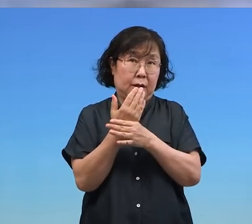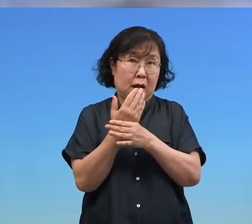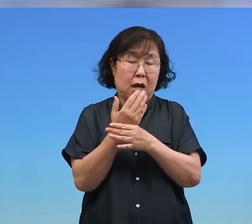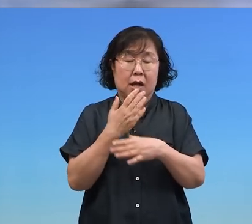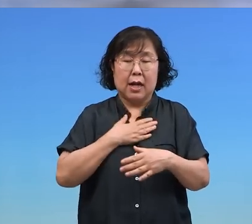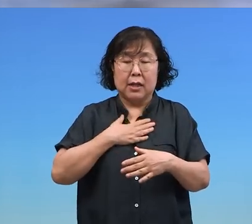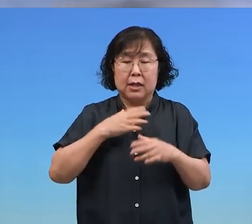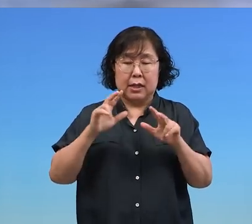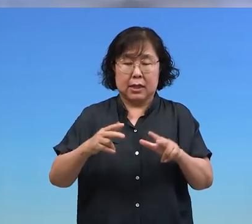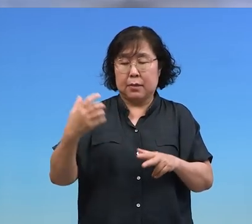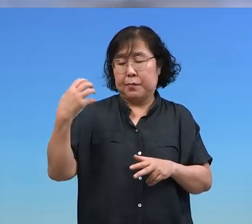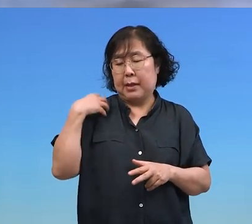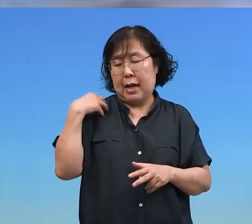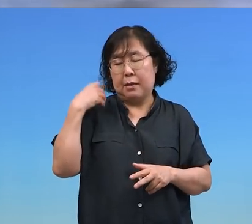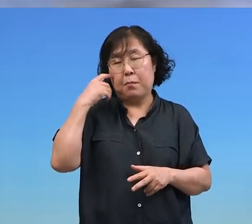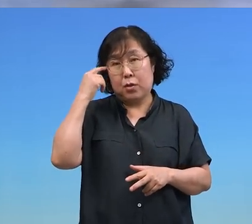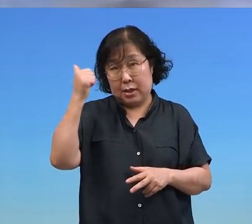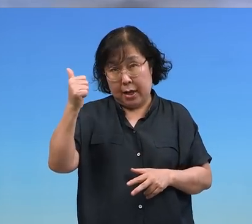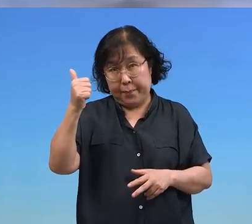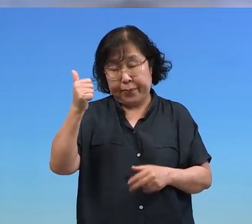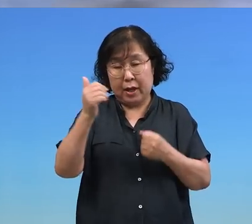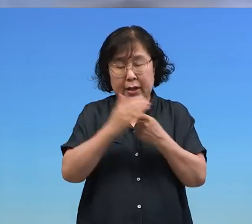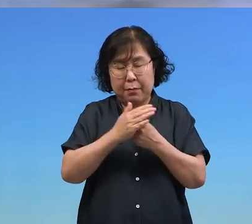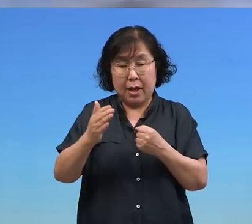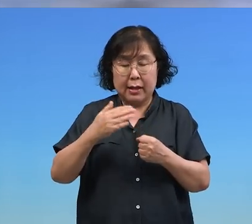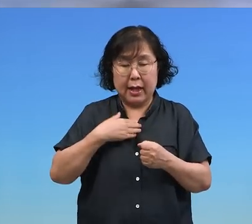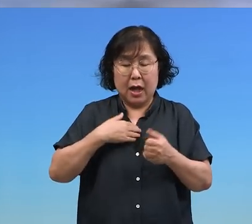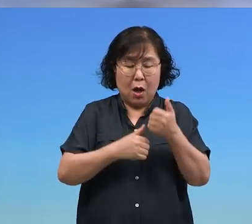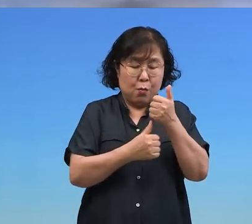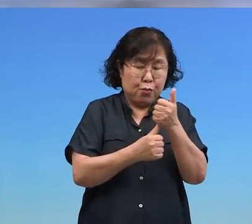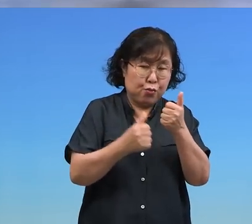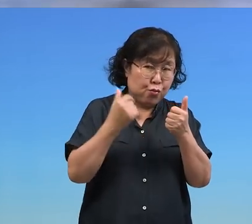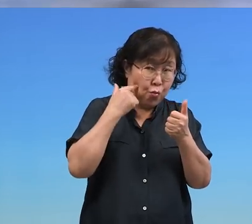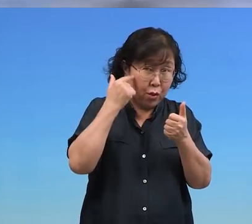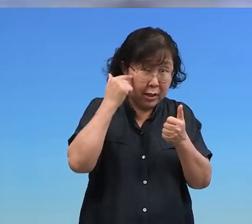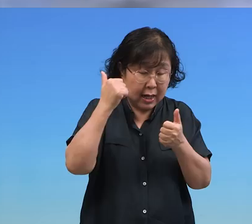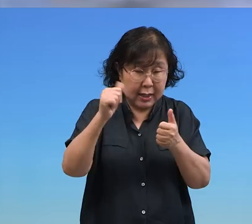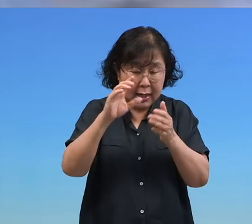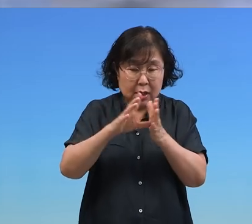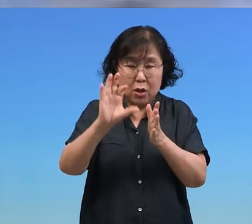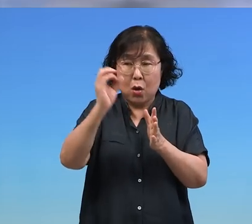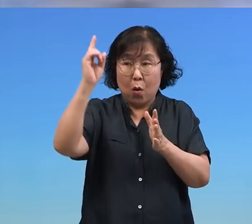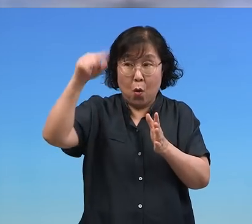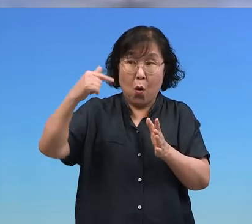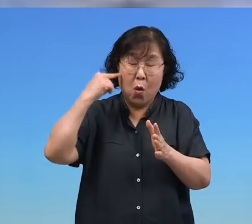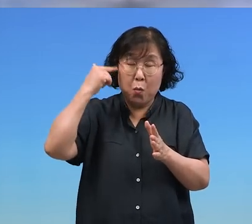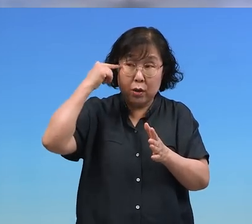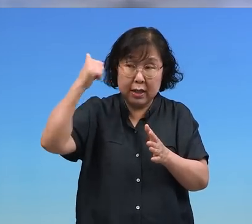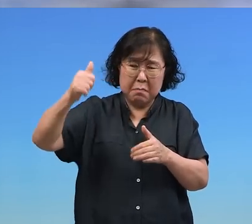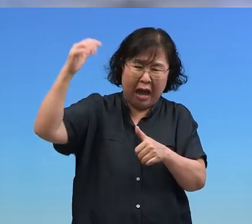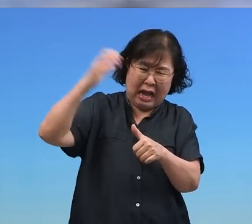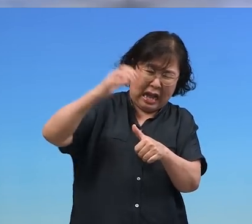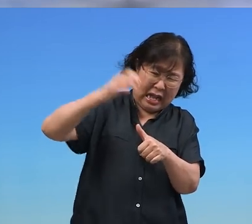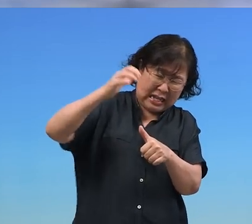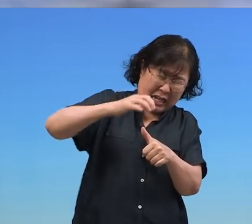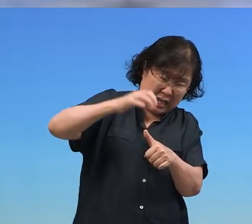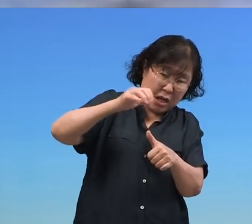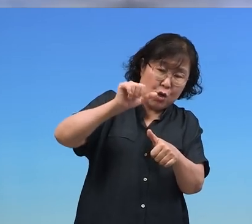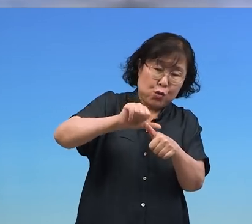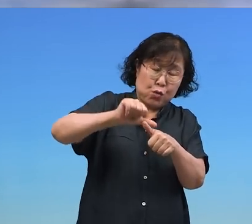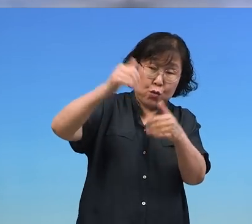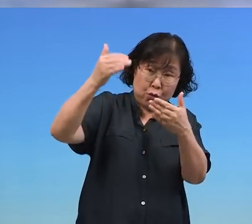너무나 무서운 아버지셨어요 그래서 조금만 선을 넘으면 불호령이 떨어지고 그래서 목사님